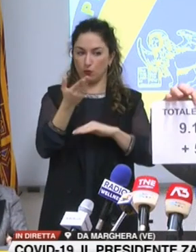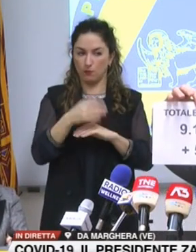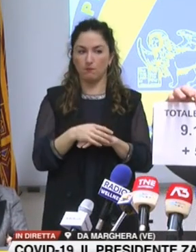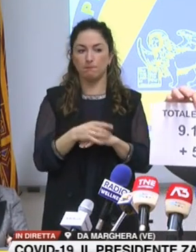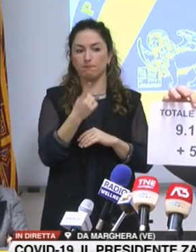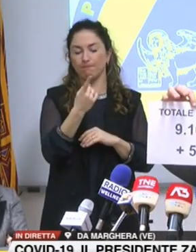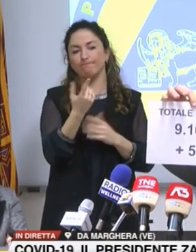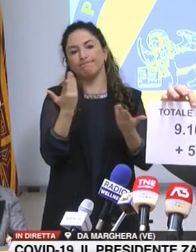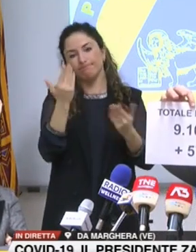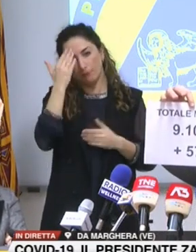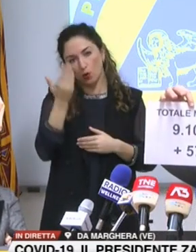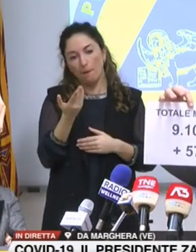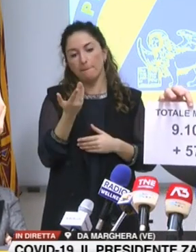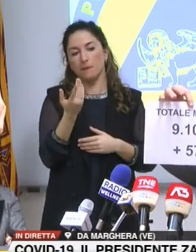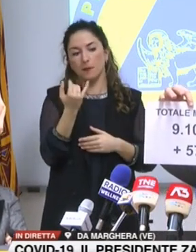parte finale purtroppo